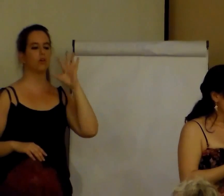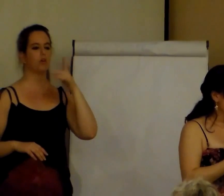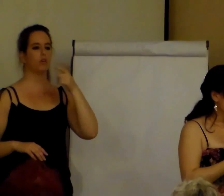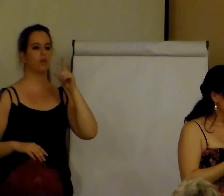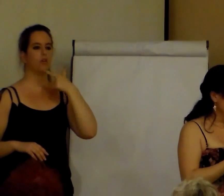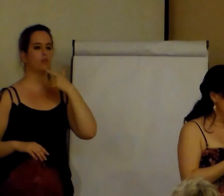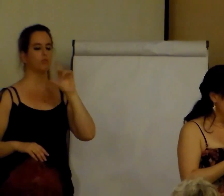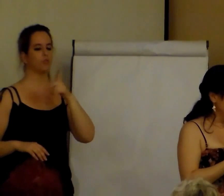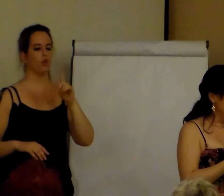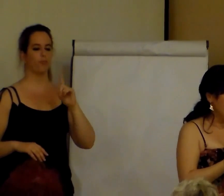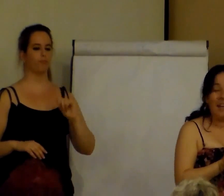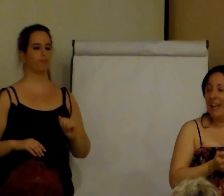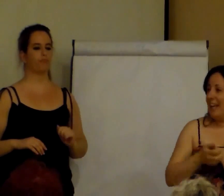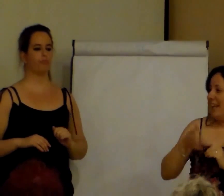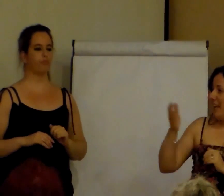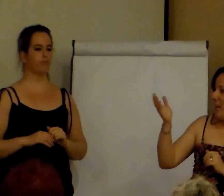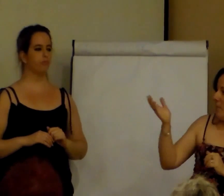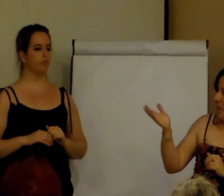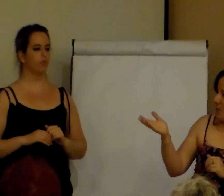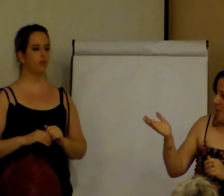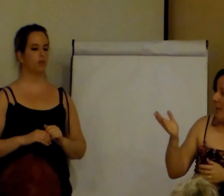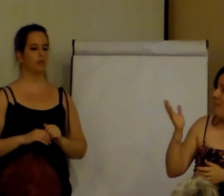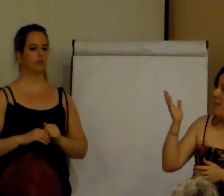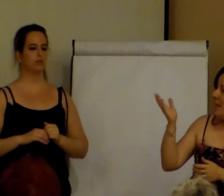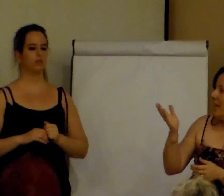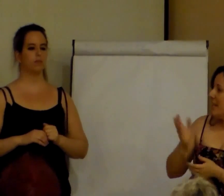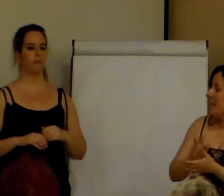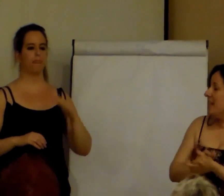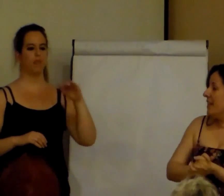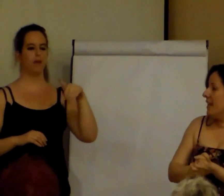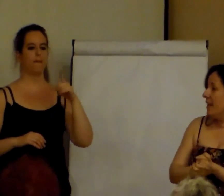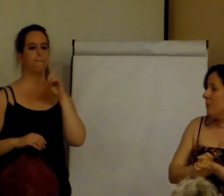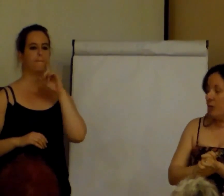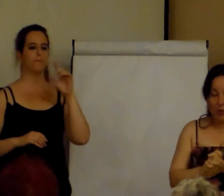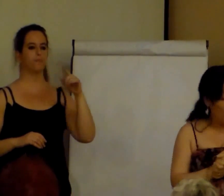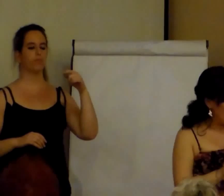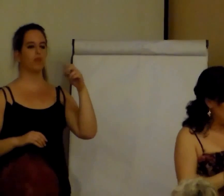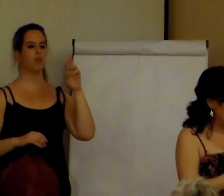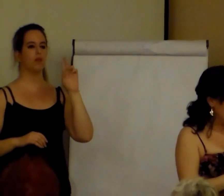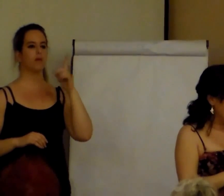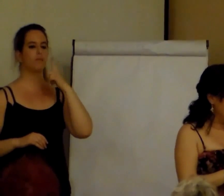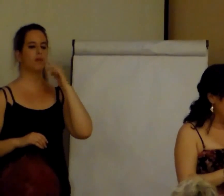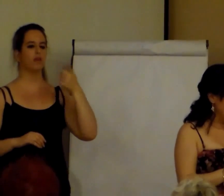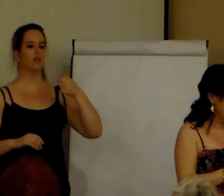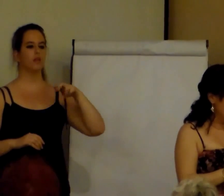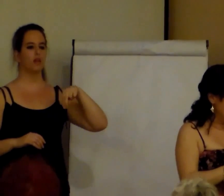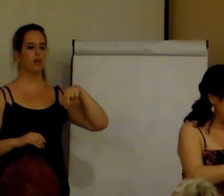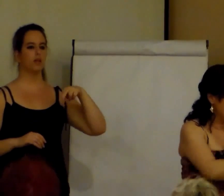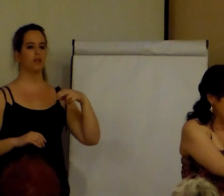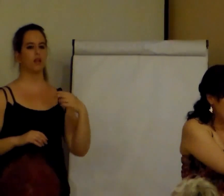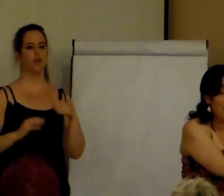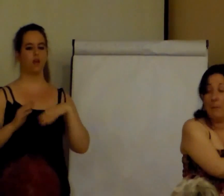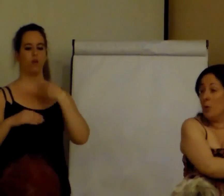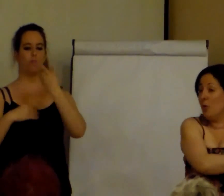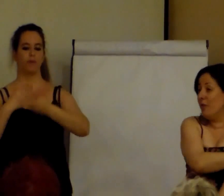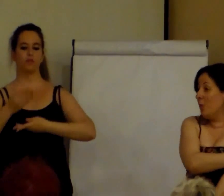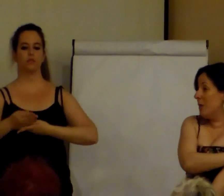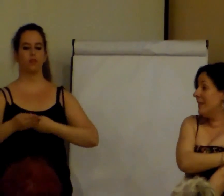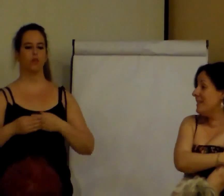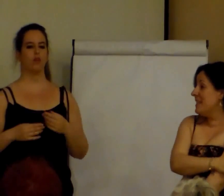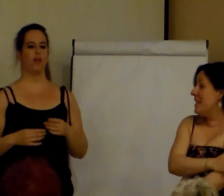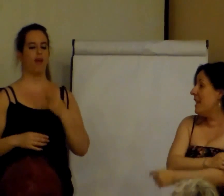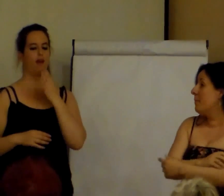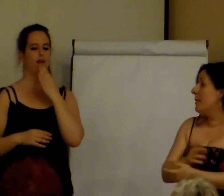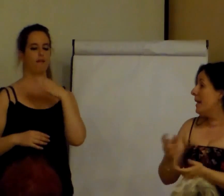Ahora hablaremos un poquito del tema que empezó a hablar Miriam y nuestro locutor, de las enfermedades